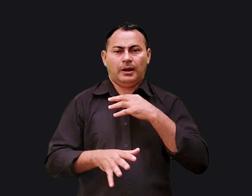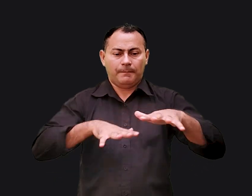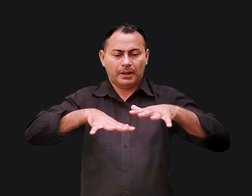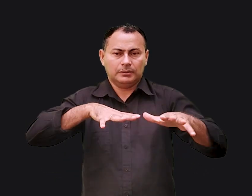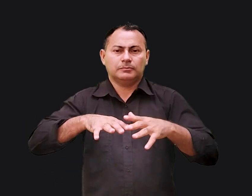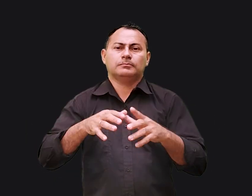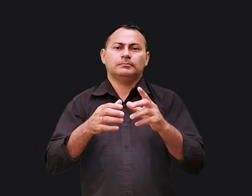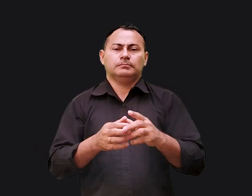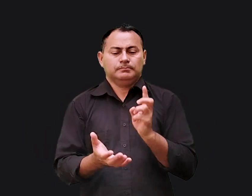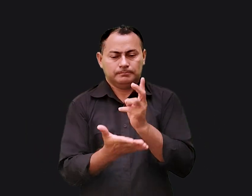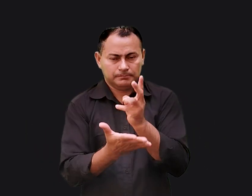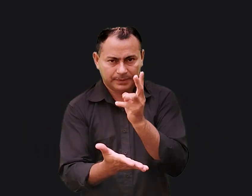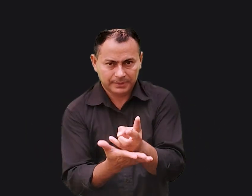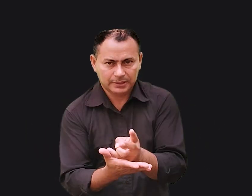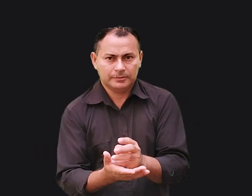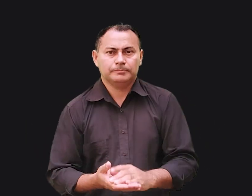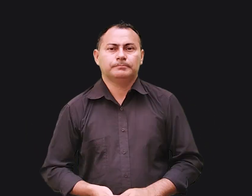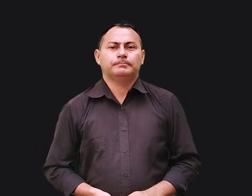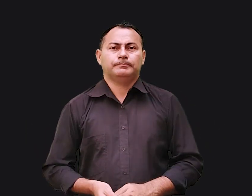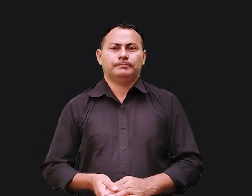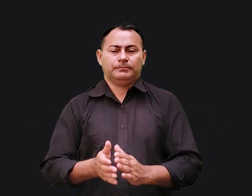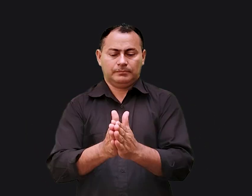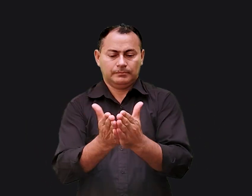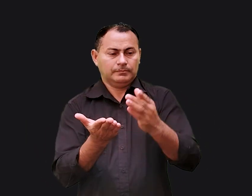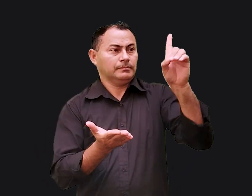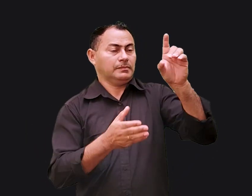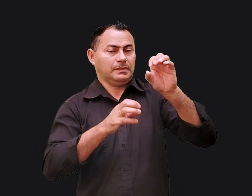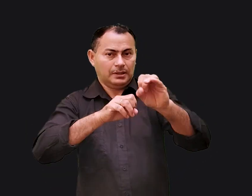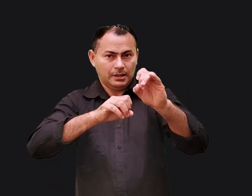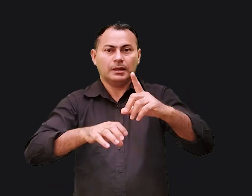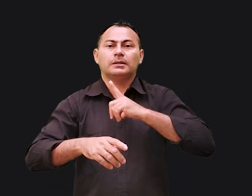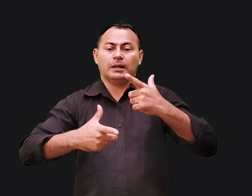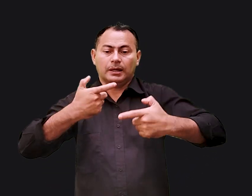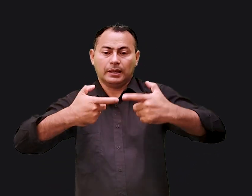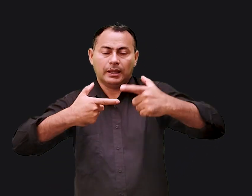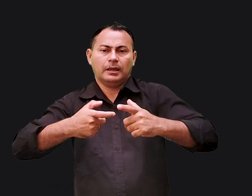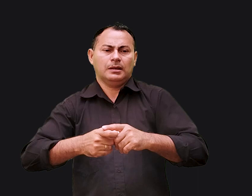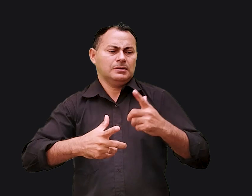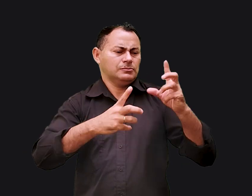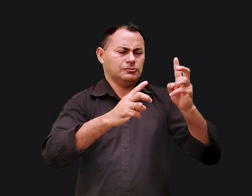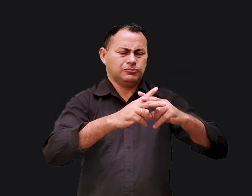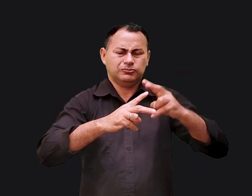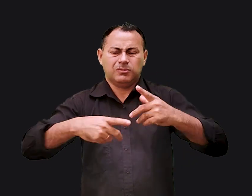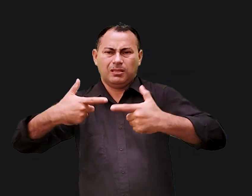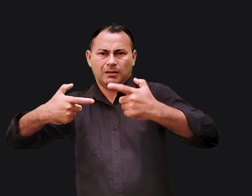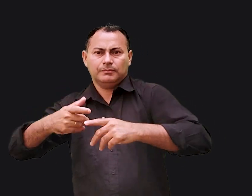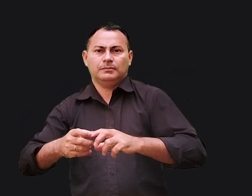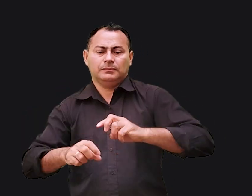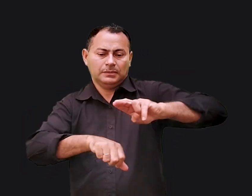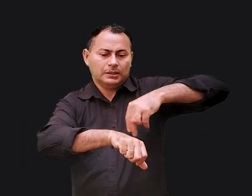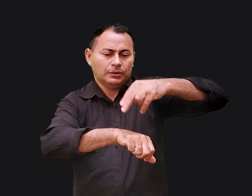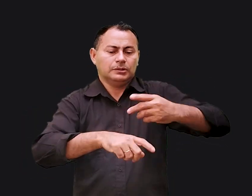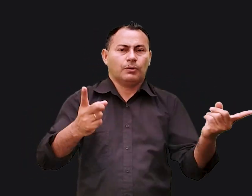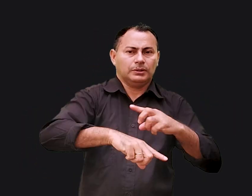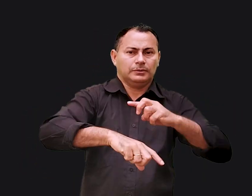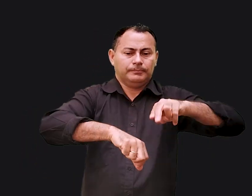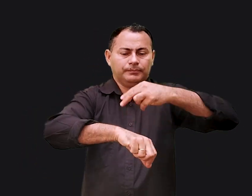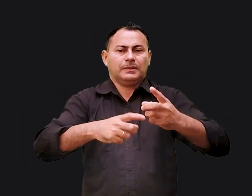pode ser abalado permanecerá. A Bíblia ensina que haverá guerras e rumores de guerra, nações contra nações,